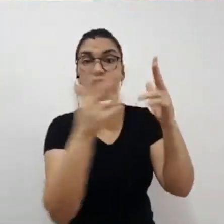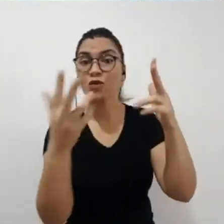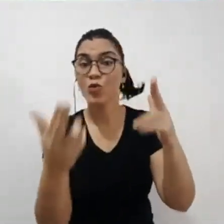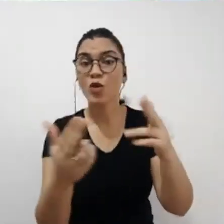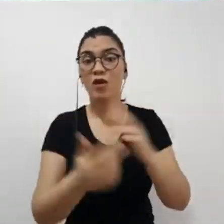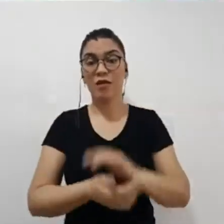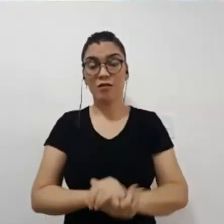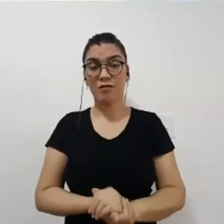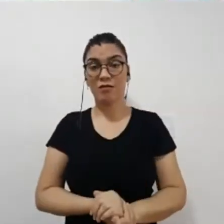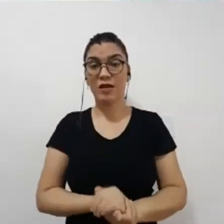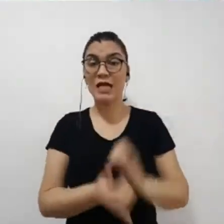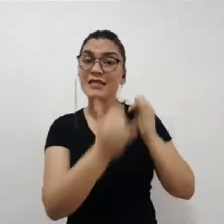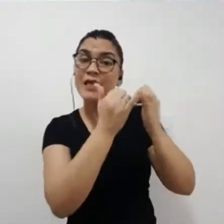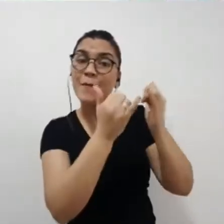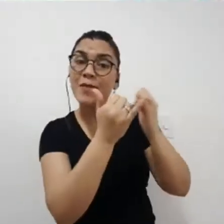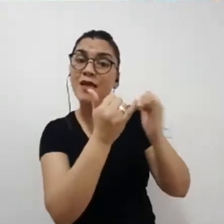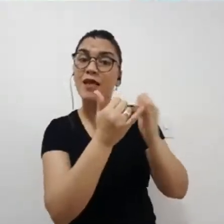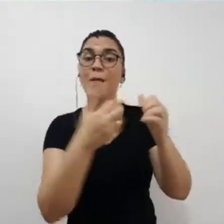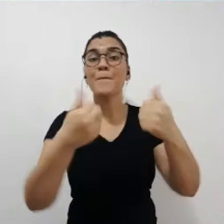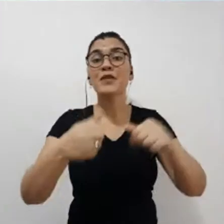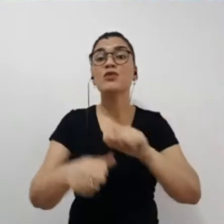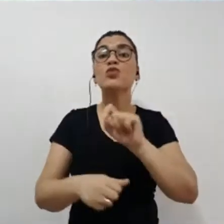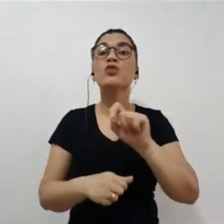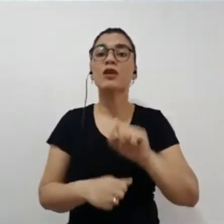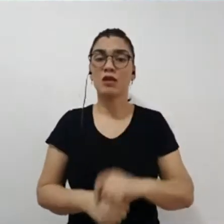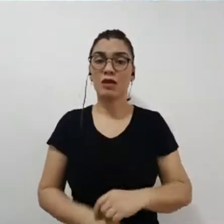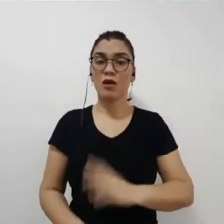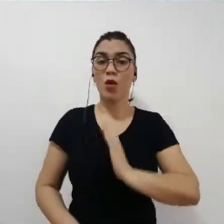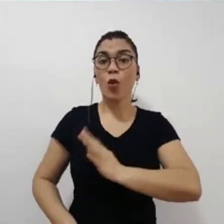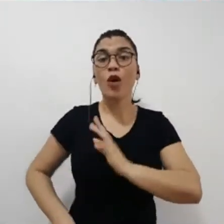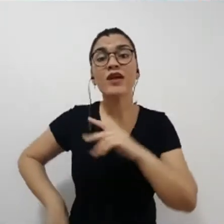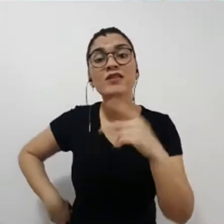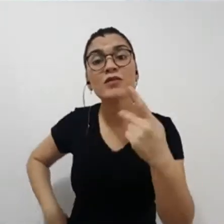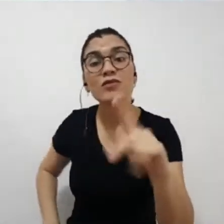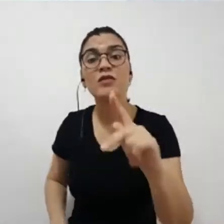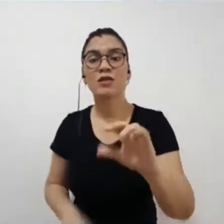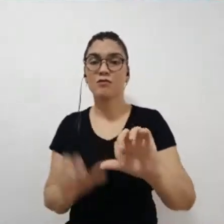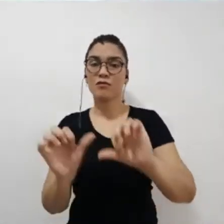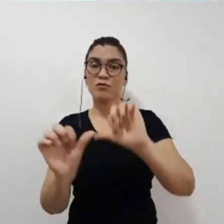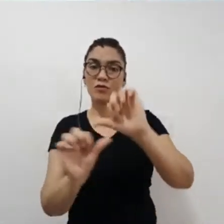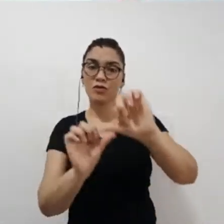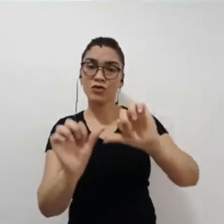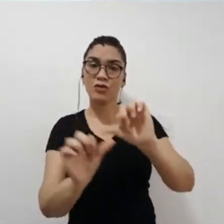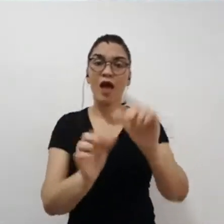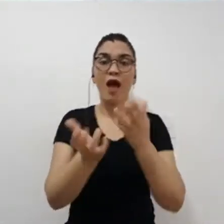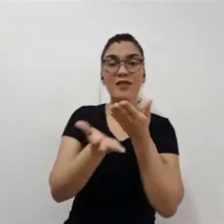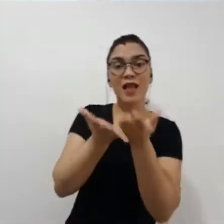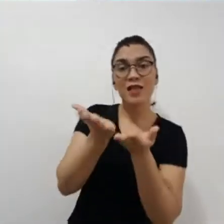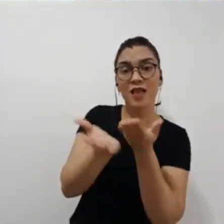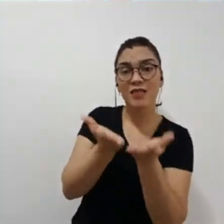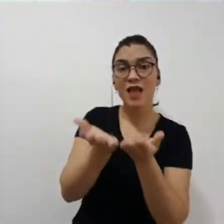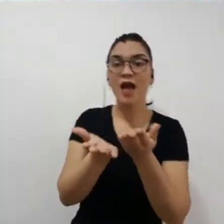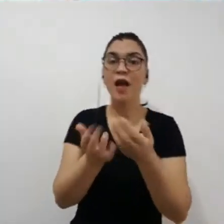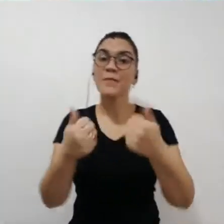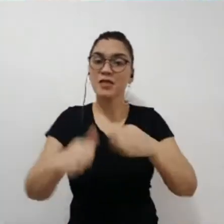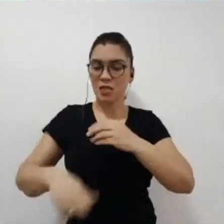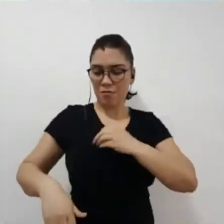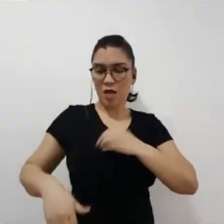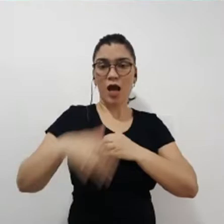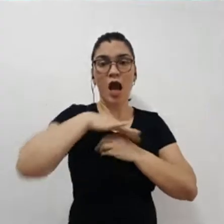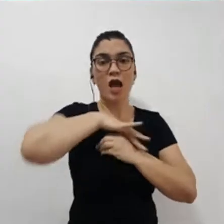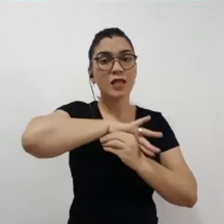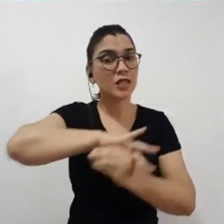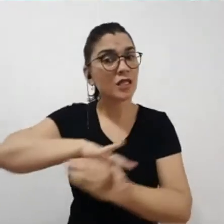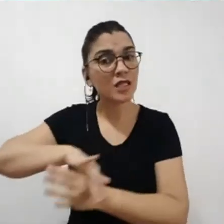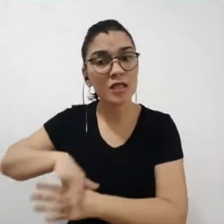precisa ser tratado. Os teus pecados precisam ser retirados de você. A sua